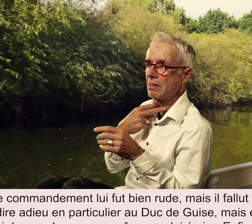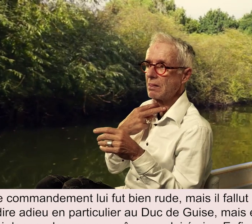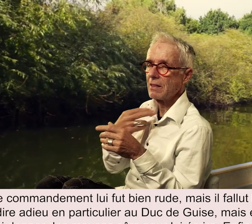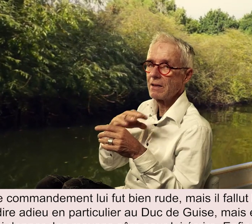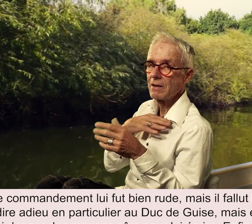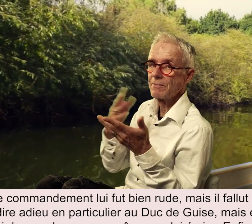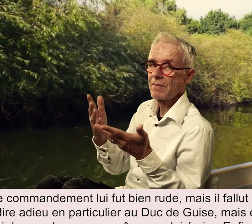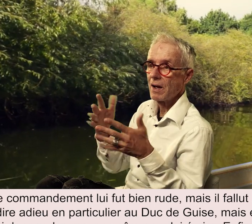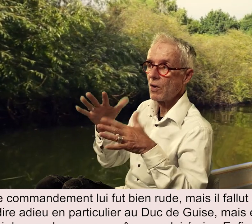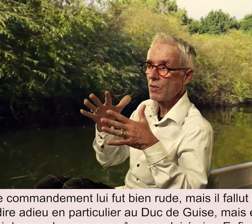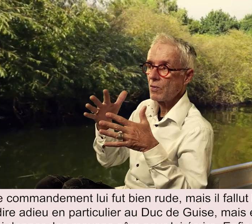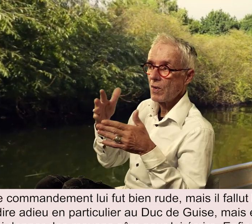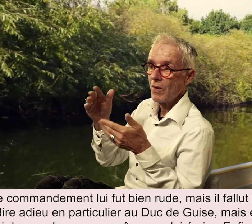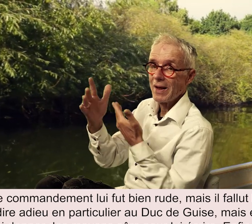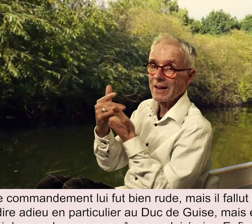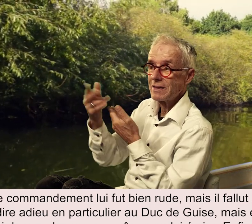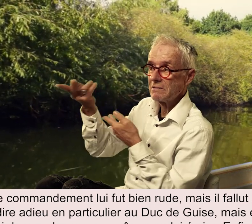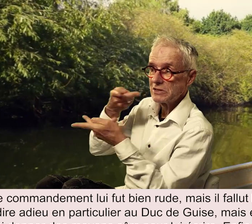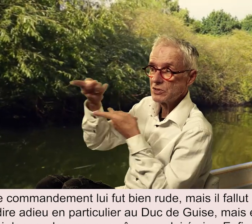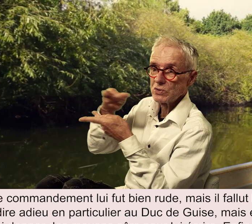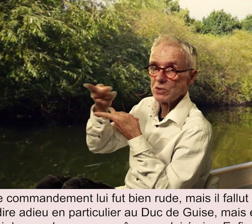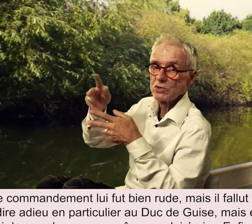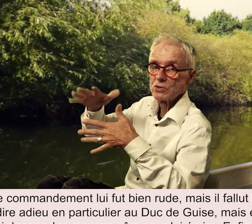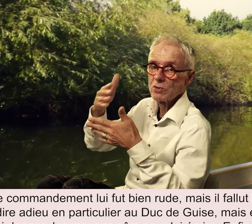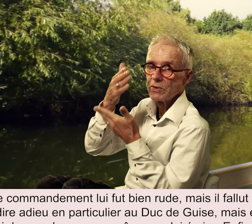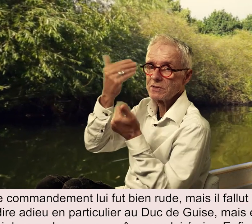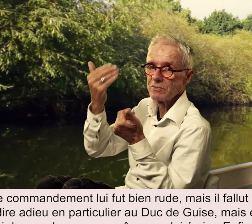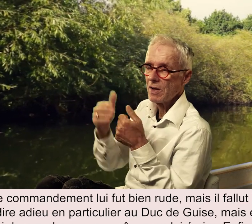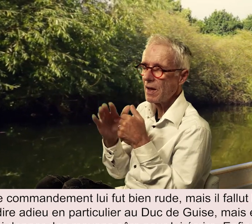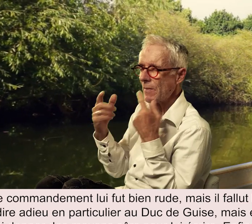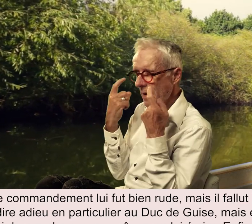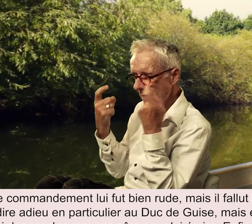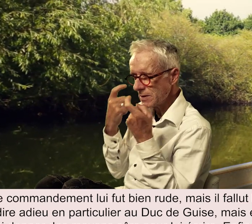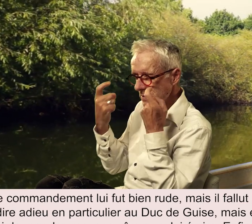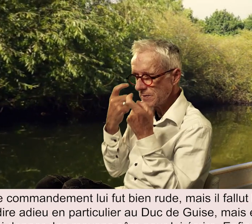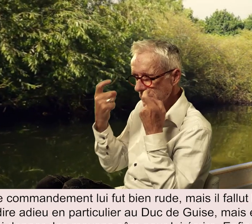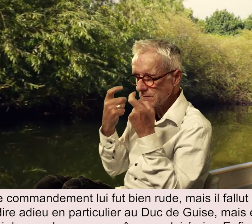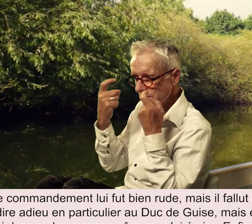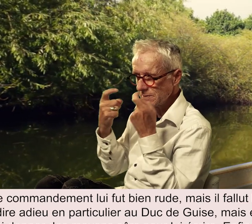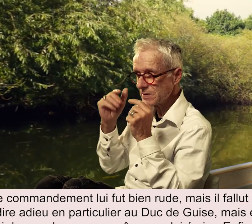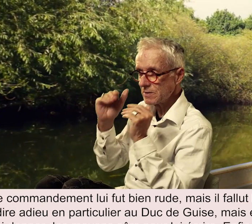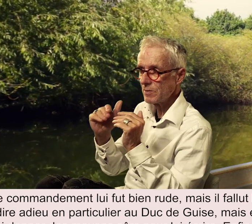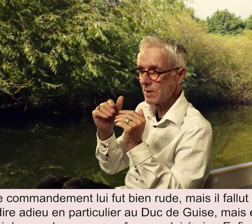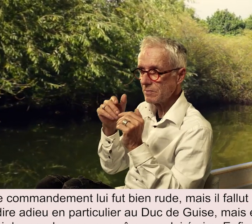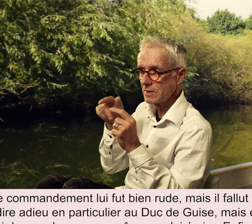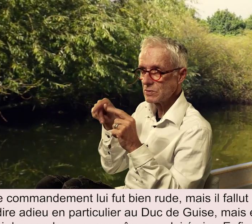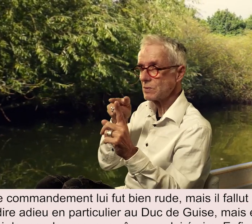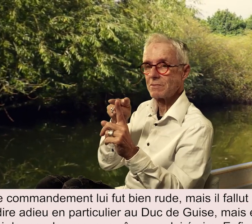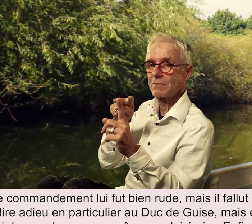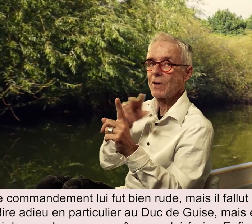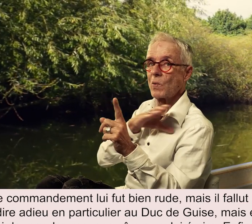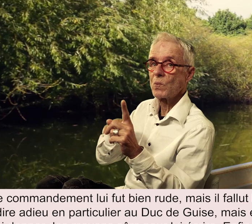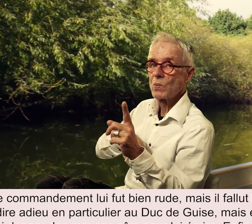lui donner des moyens sûrs pour lui écrire. Enfin, après avoir bien cherché, elle jeta les yeux sur le comte